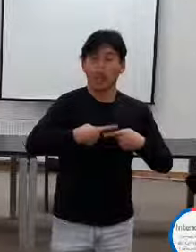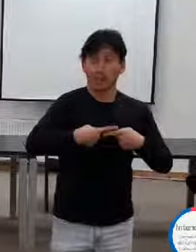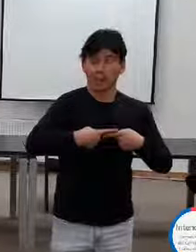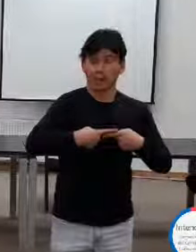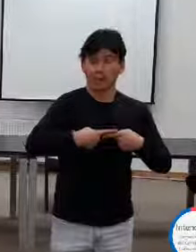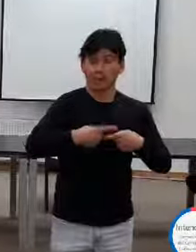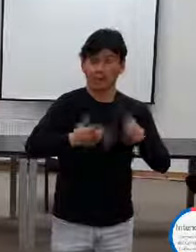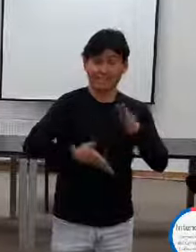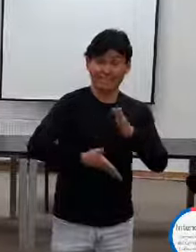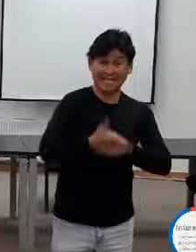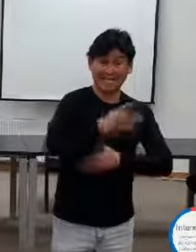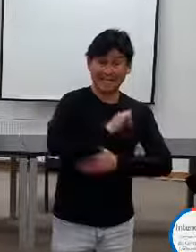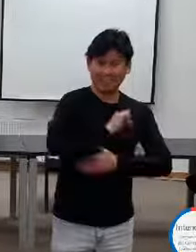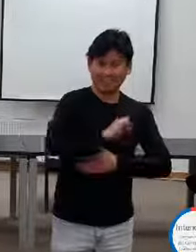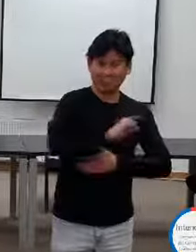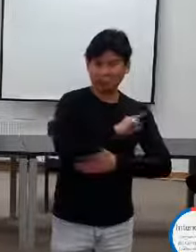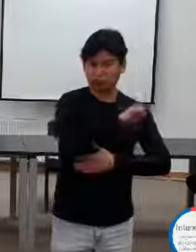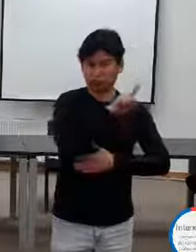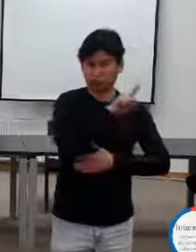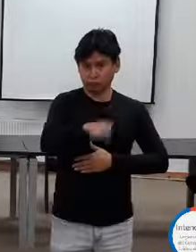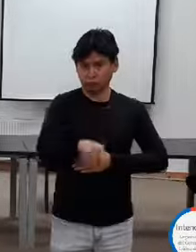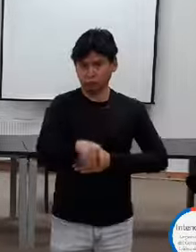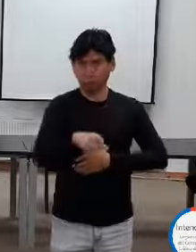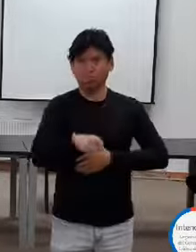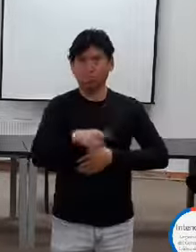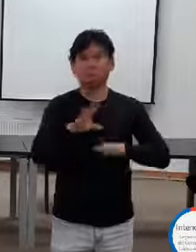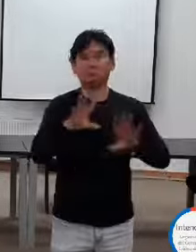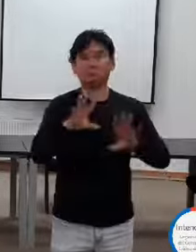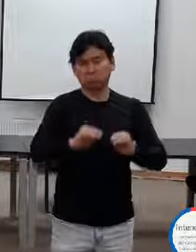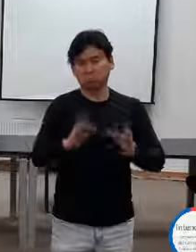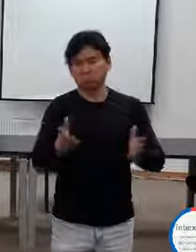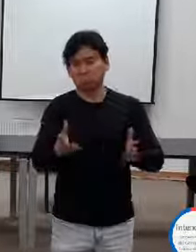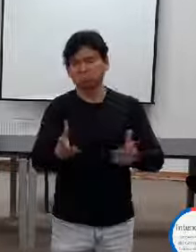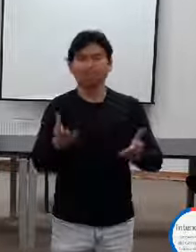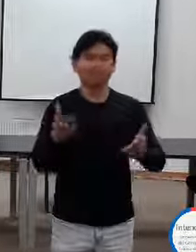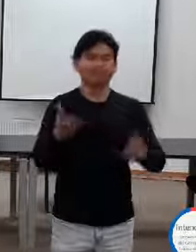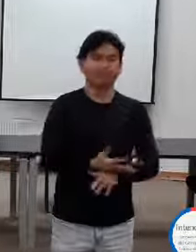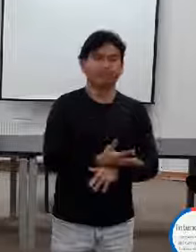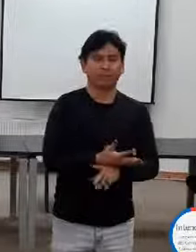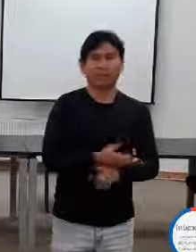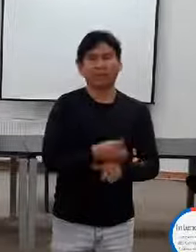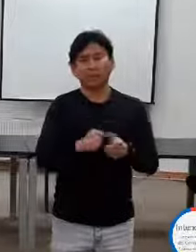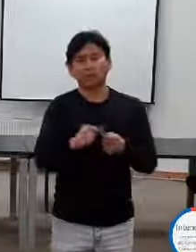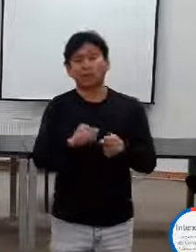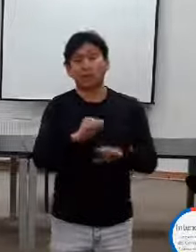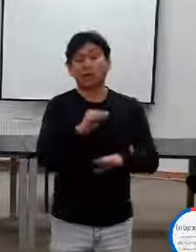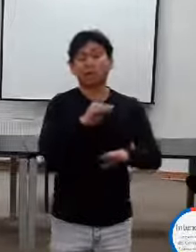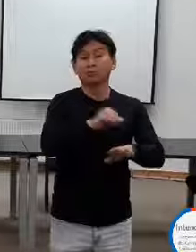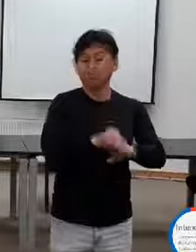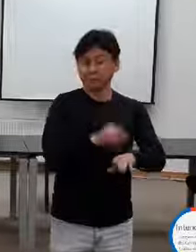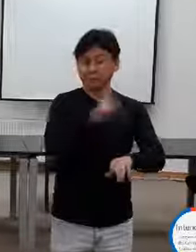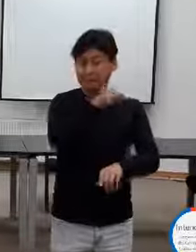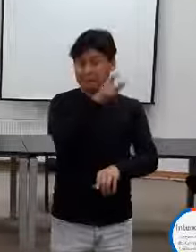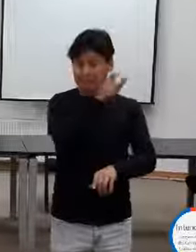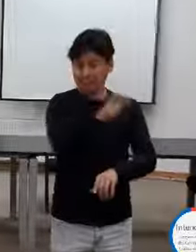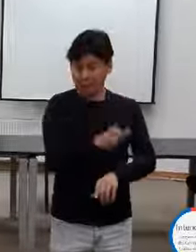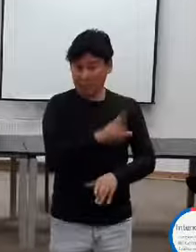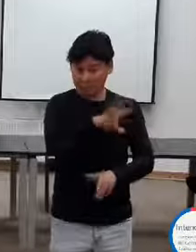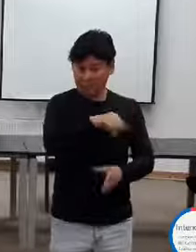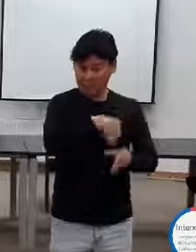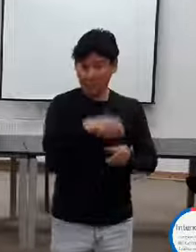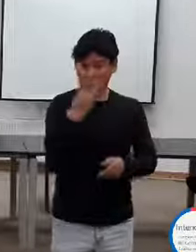la salida de Santiago, el celular se le apagó. Entonces, se les indicó que él, dentro